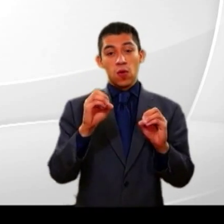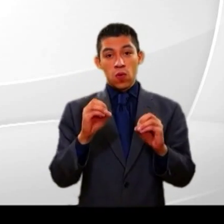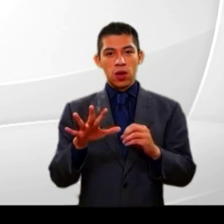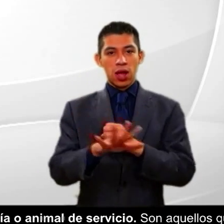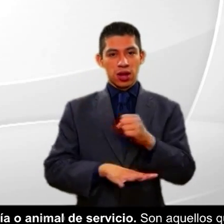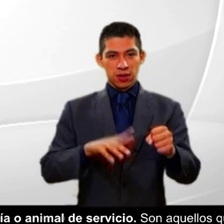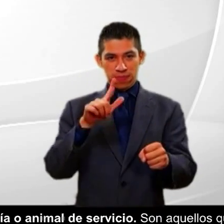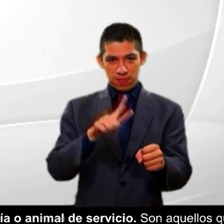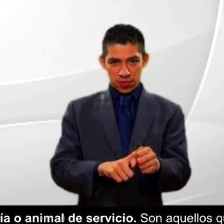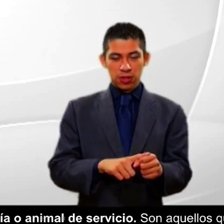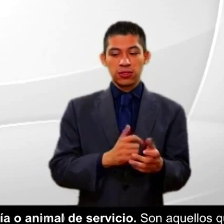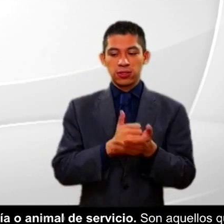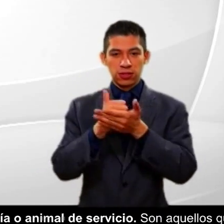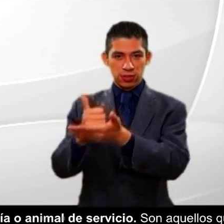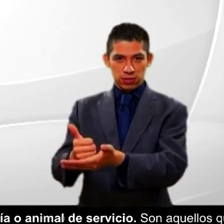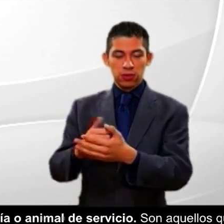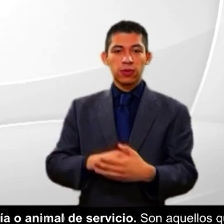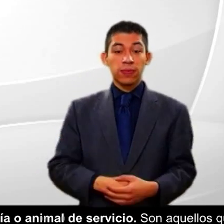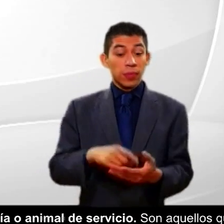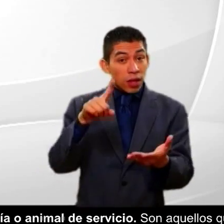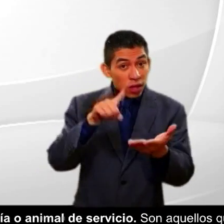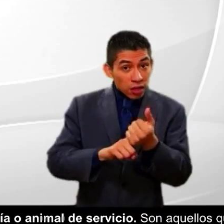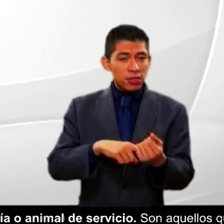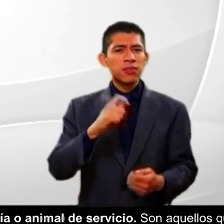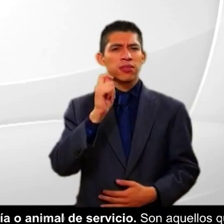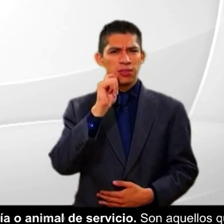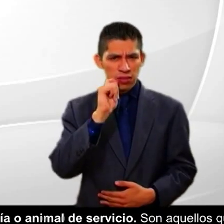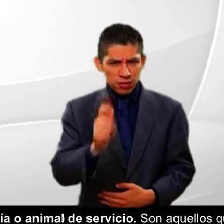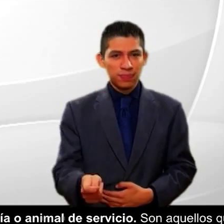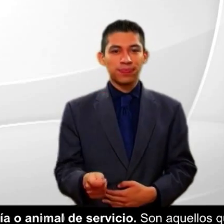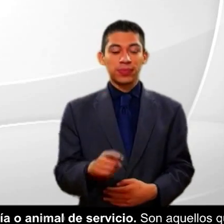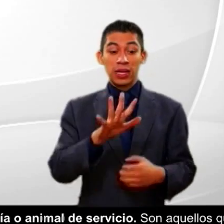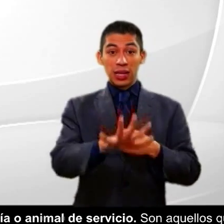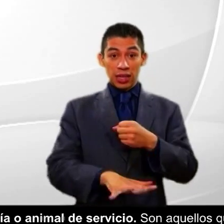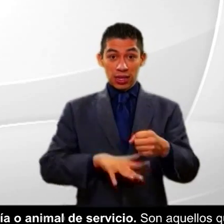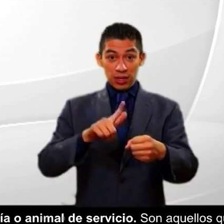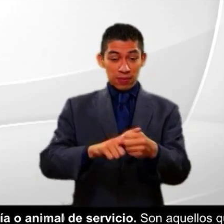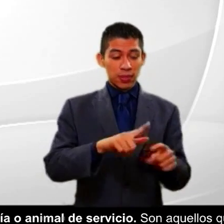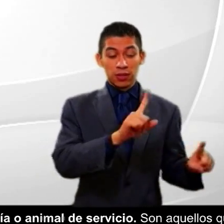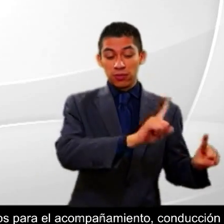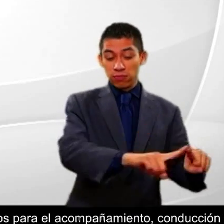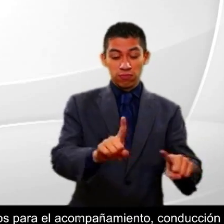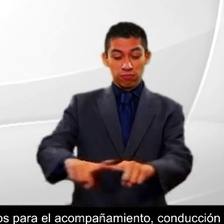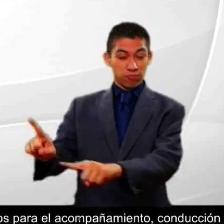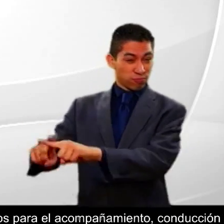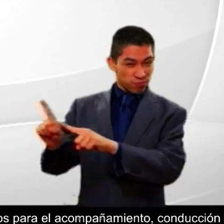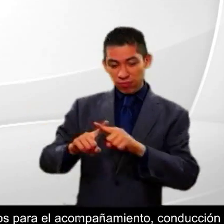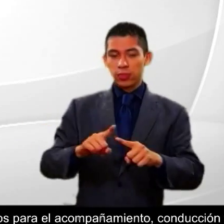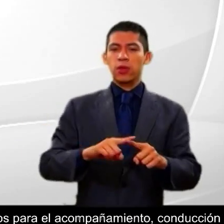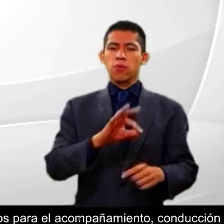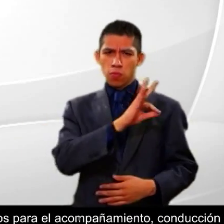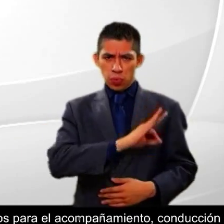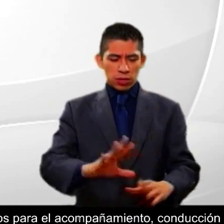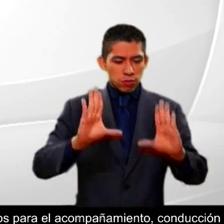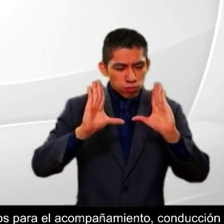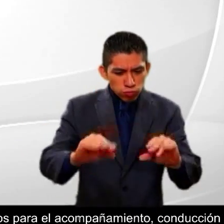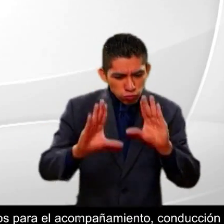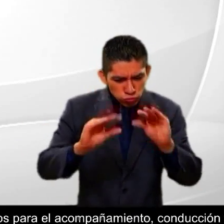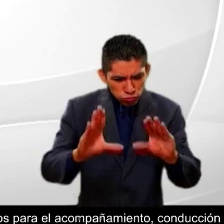20. Perro guía o animal de servicio Son aquellos que han sido certificados para el acompañamiento, conducción y